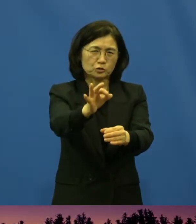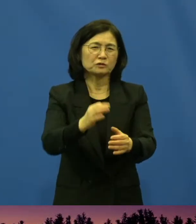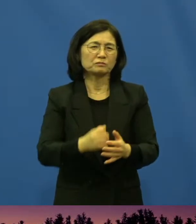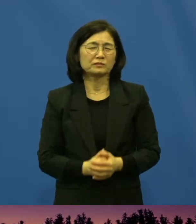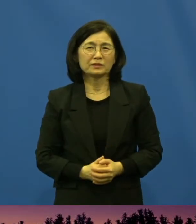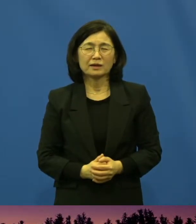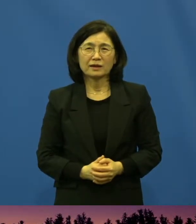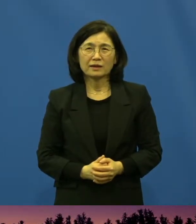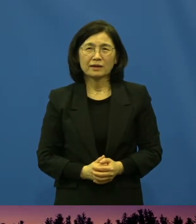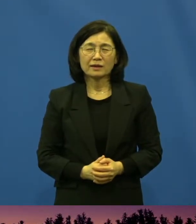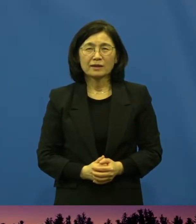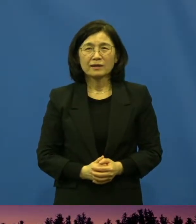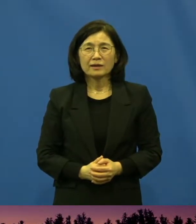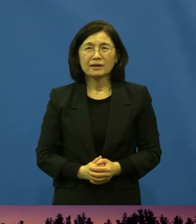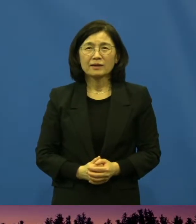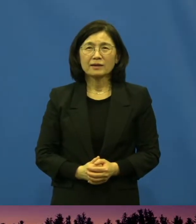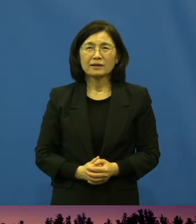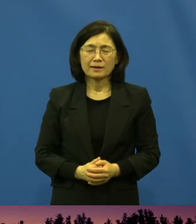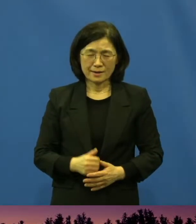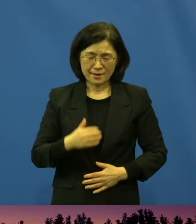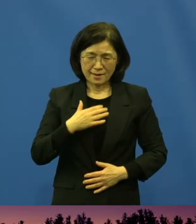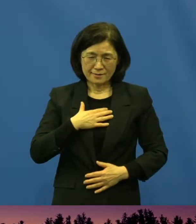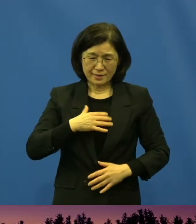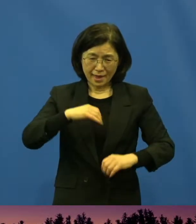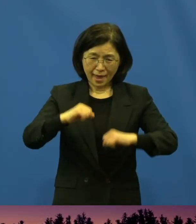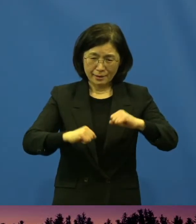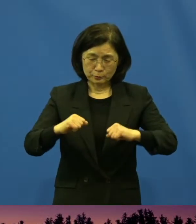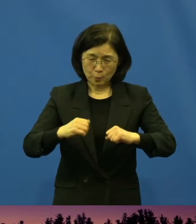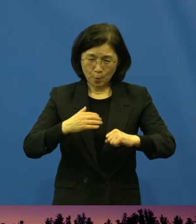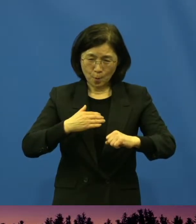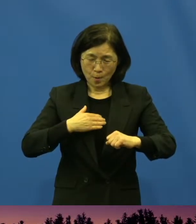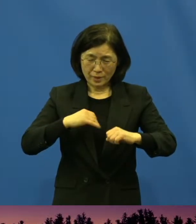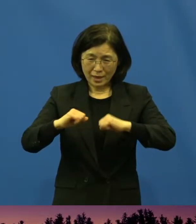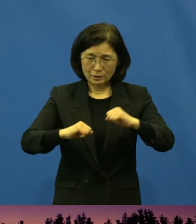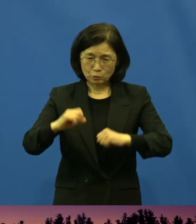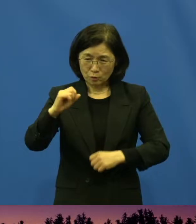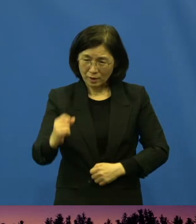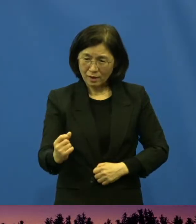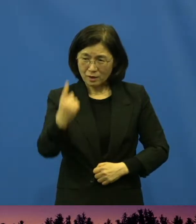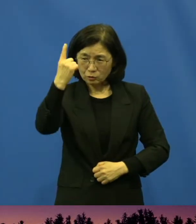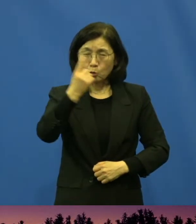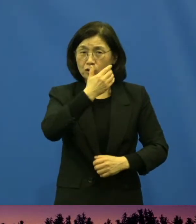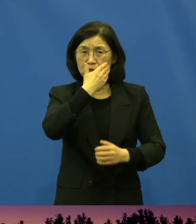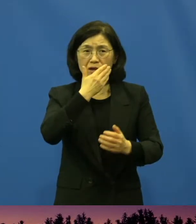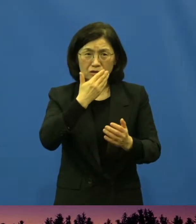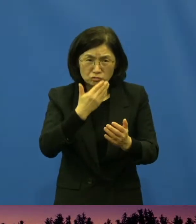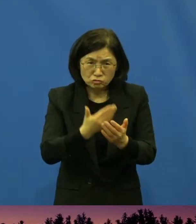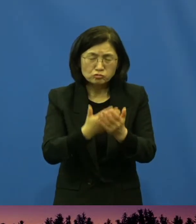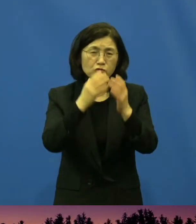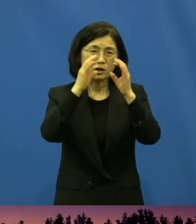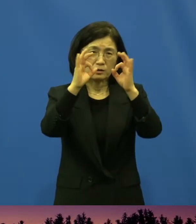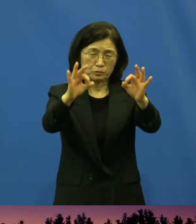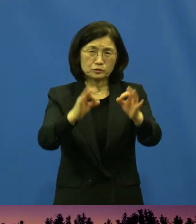우리의 행위 면에 숨은 동기를 보시죠. 그래서 가룟유다는 사실 반역한 거거든요.